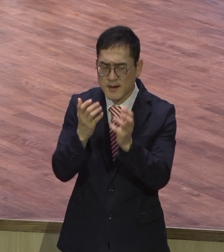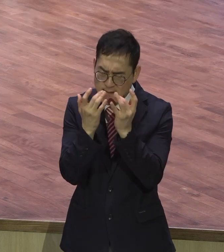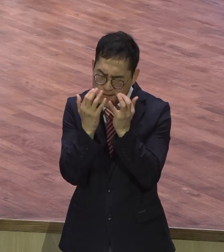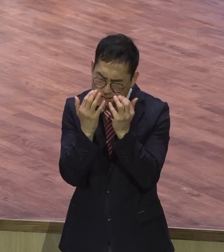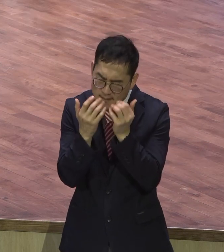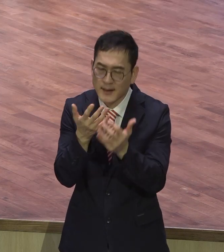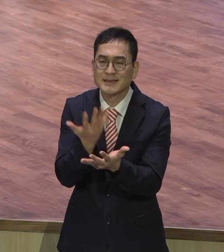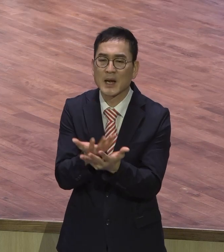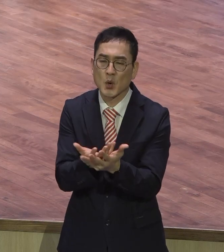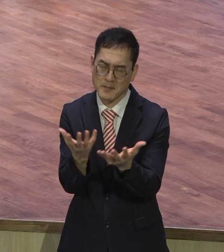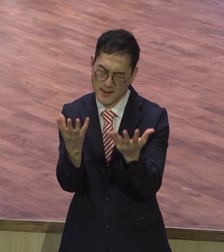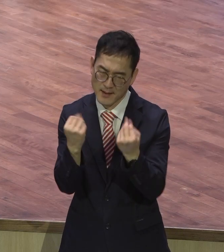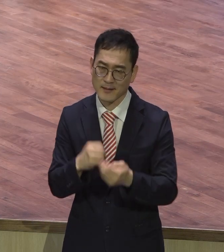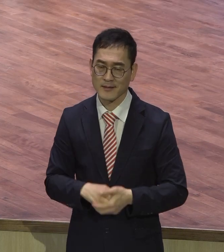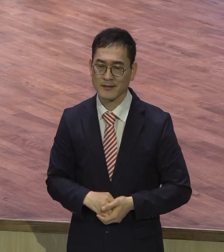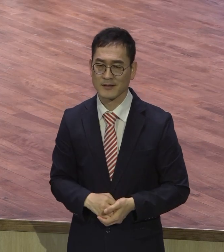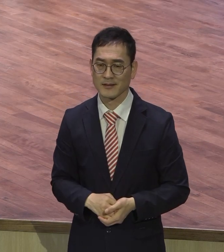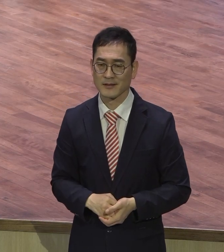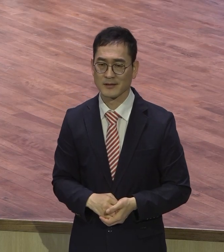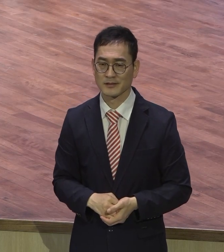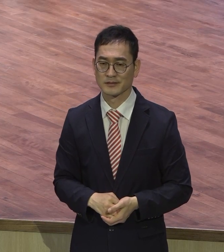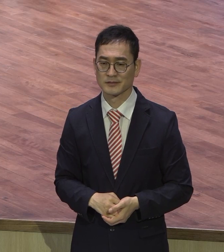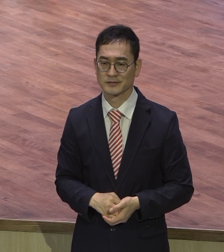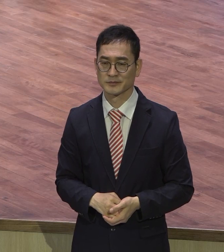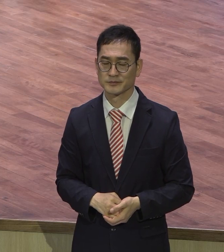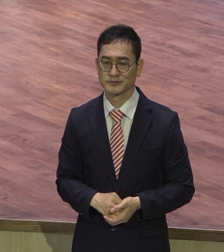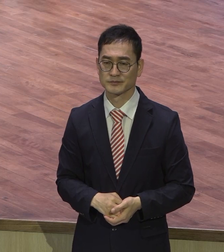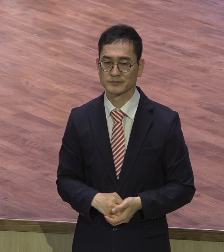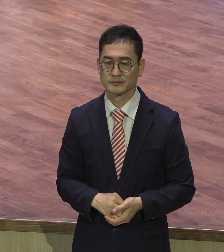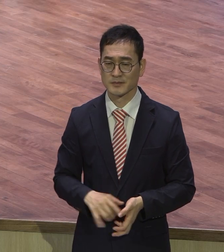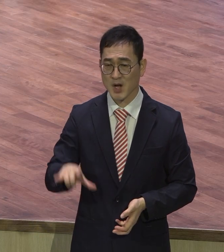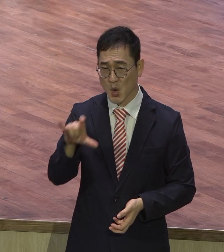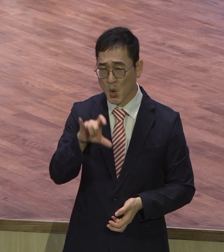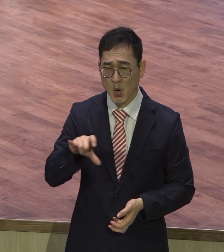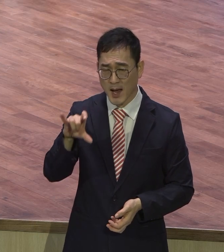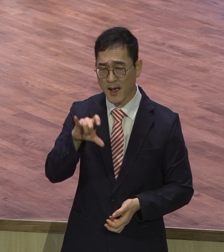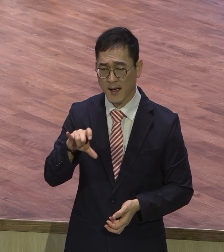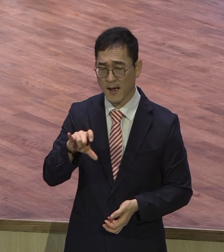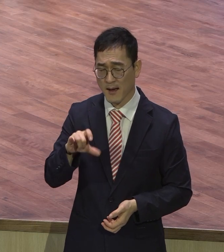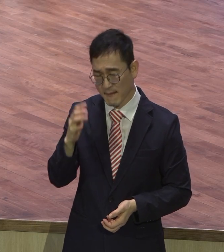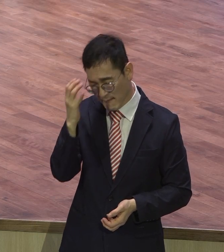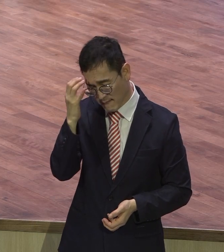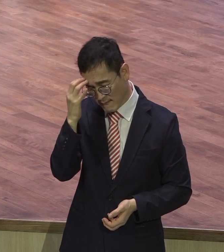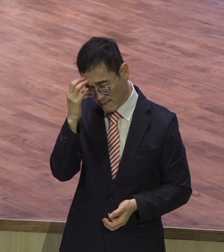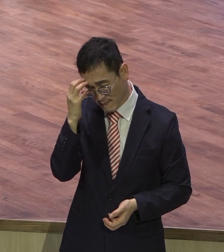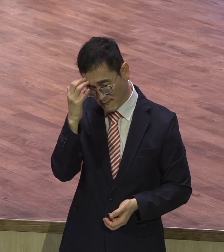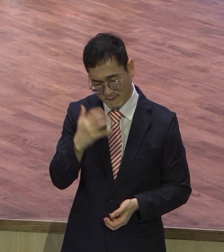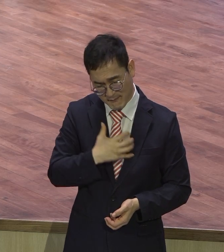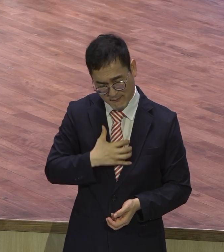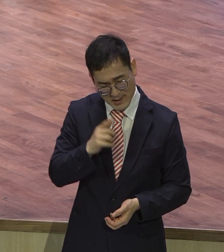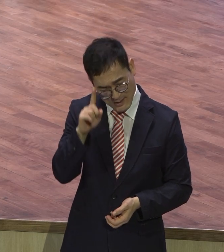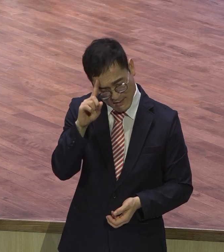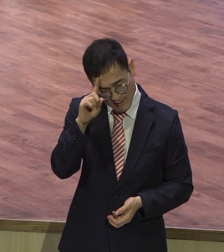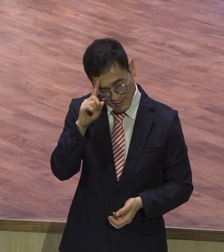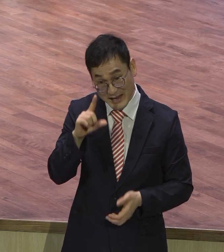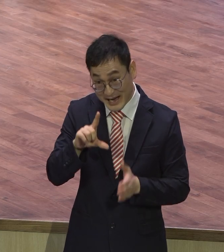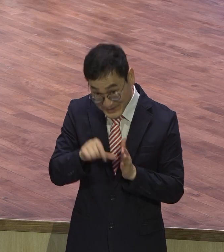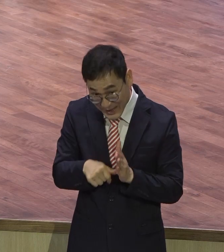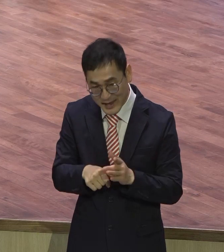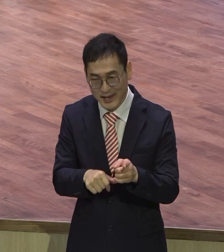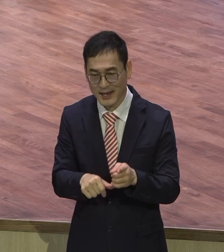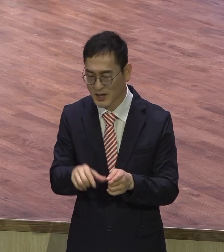코로나19로 인해서 여러 가지 어려운 것에 빠졌을 때 힘주고 위로하며 그들의 내면을 터치하고 치유할 수